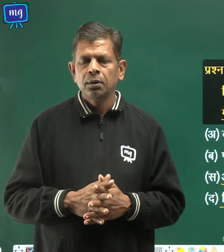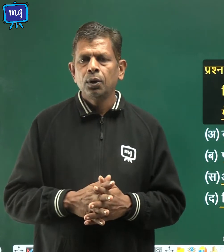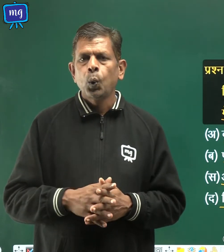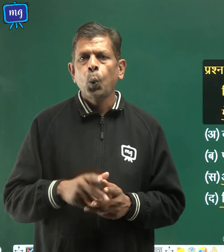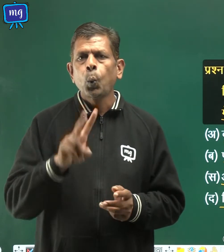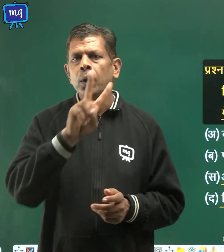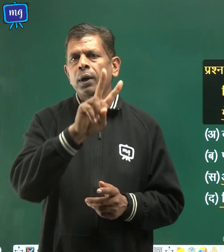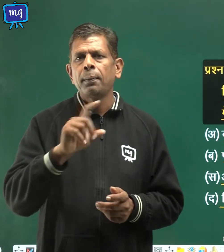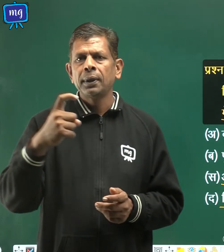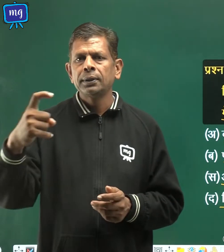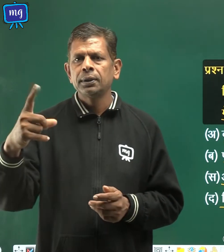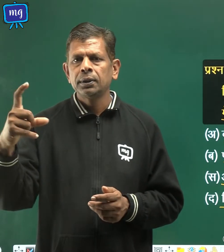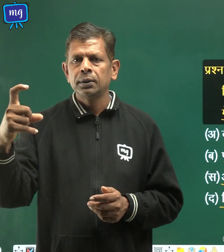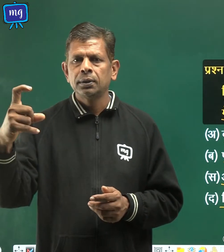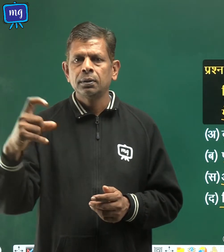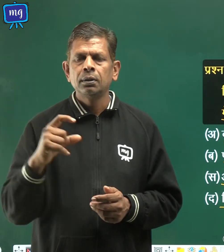सी